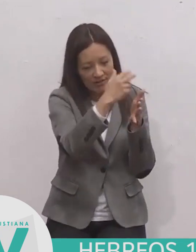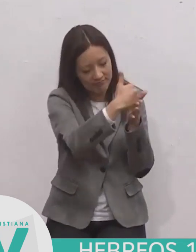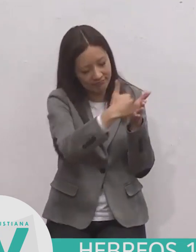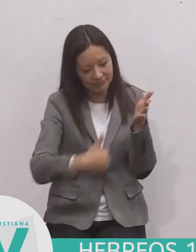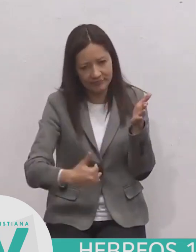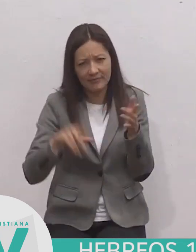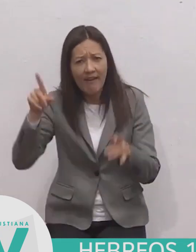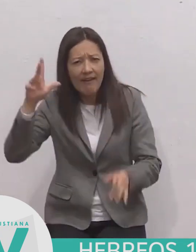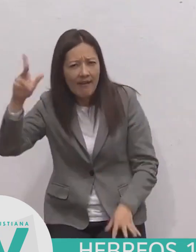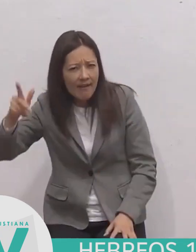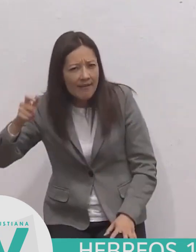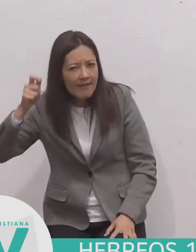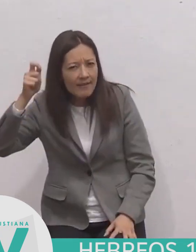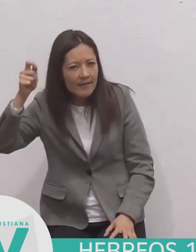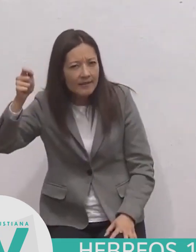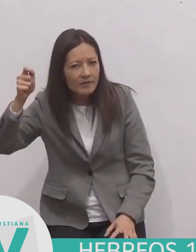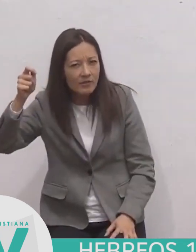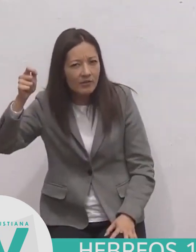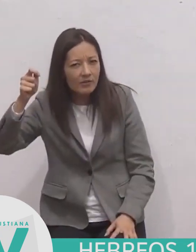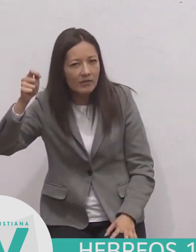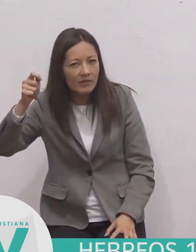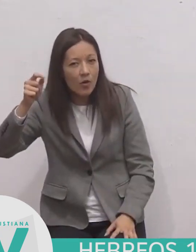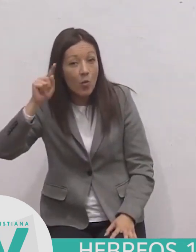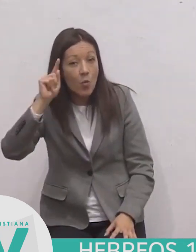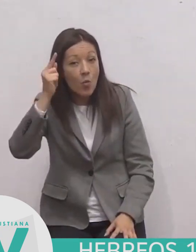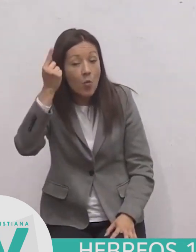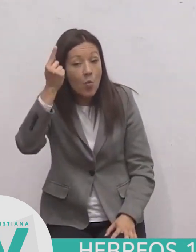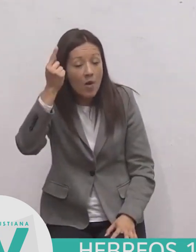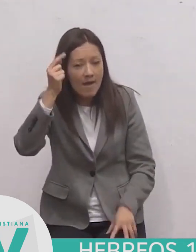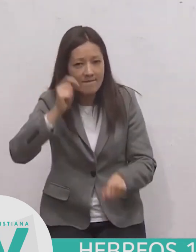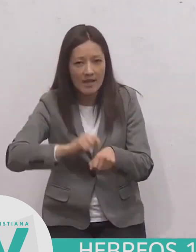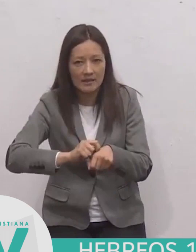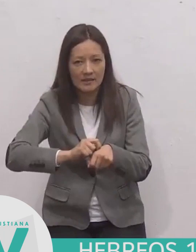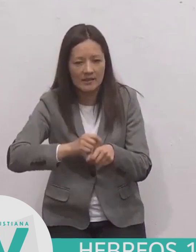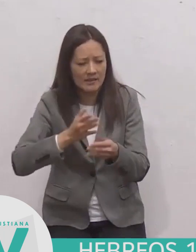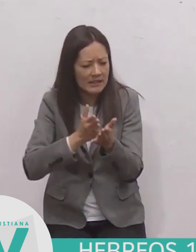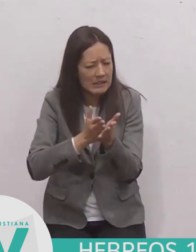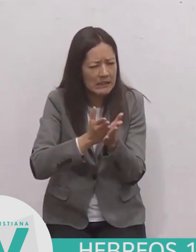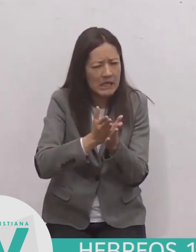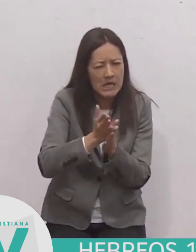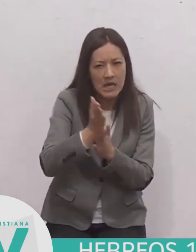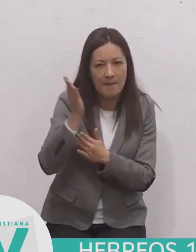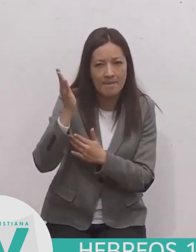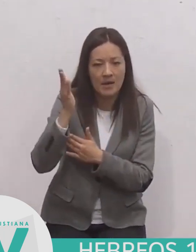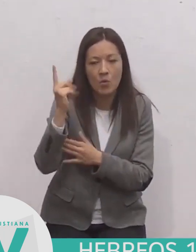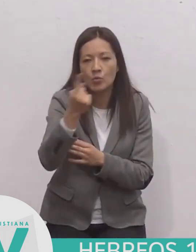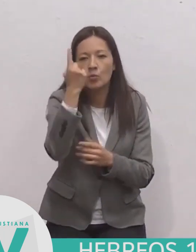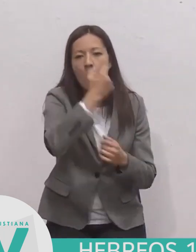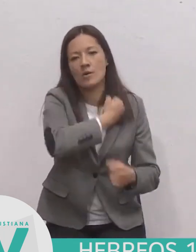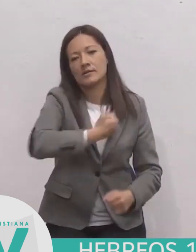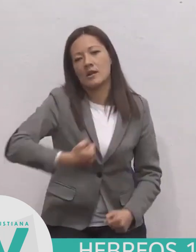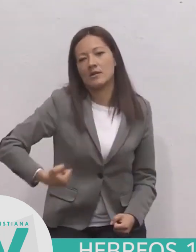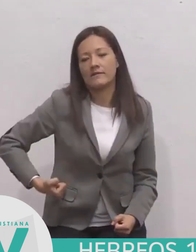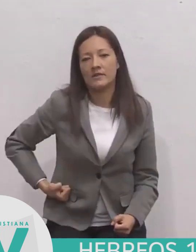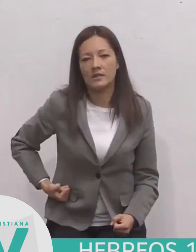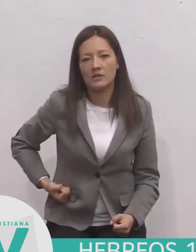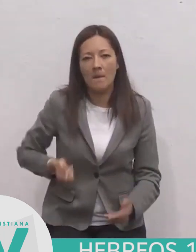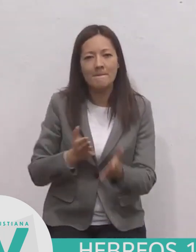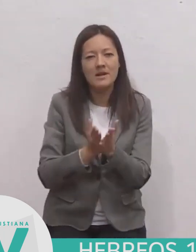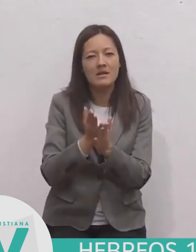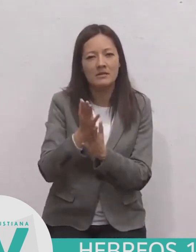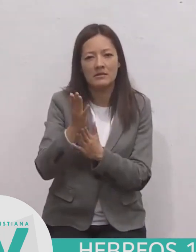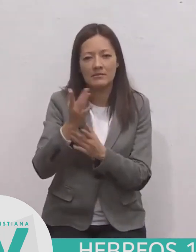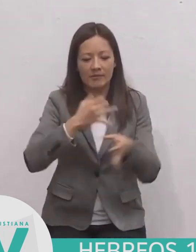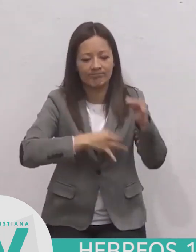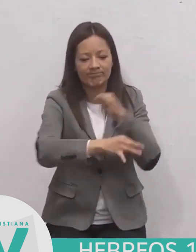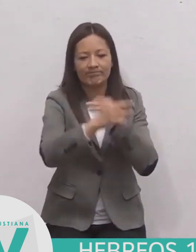Cristo, habiendo ofrecido una vez y para siempre un solo sacrificio por los